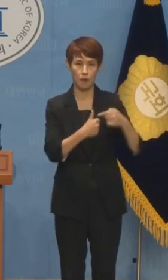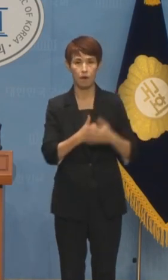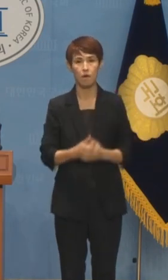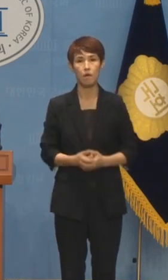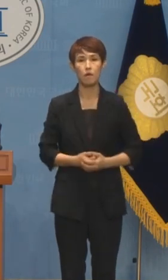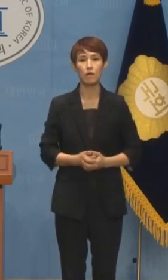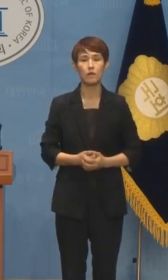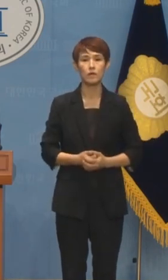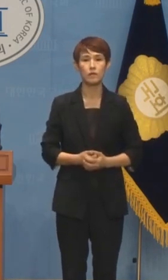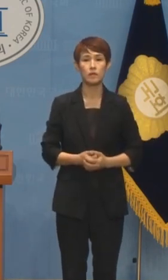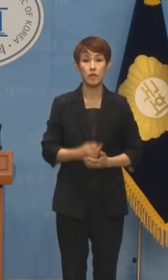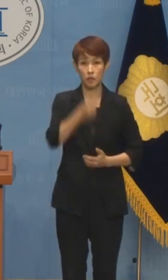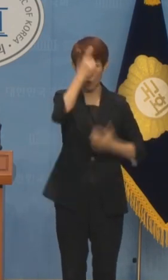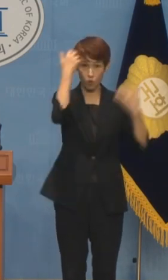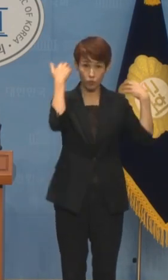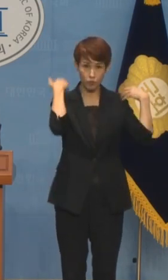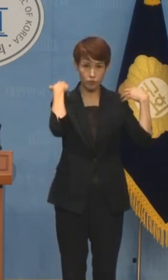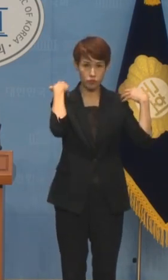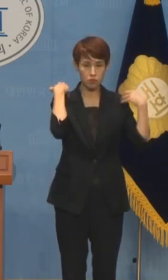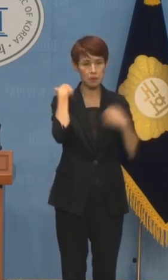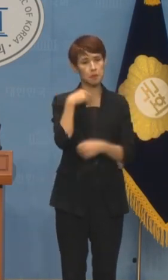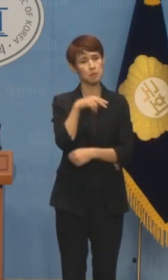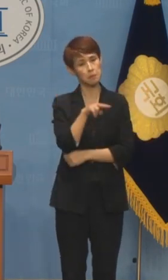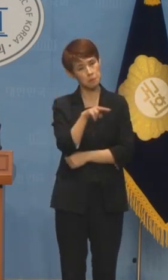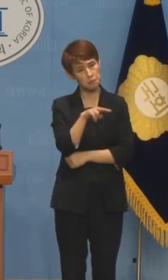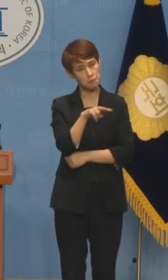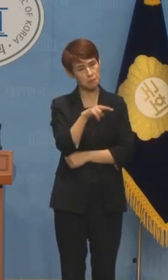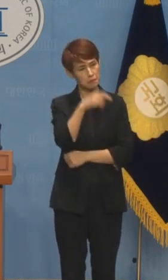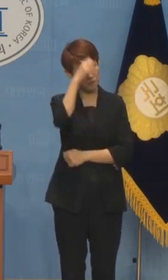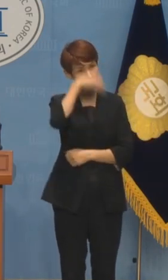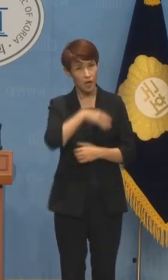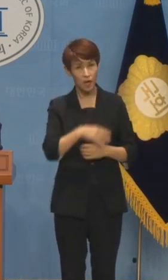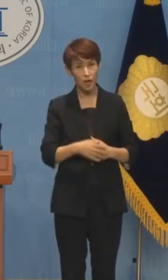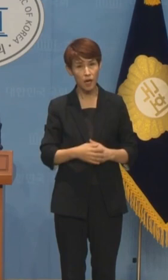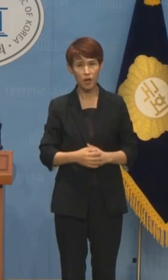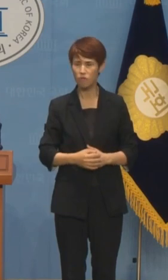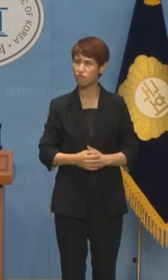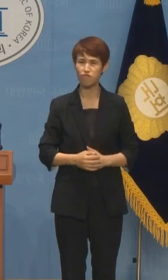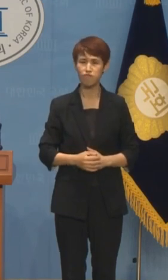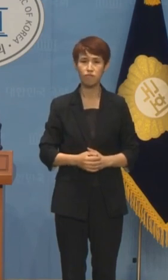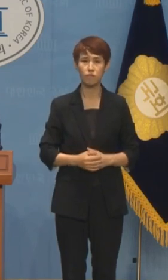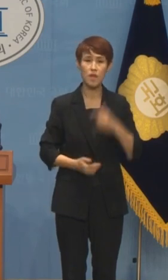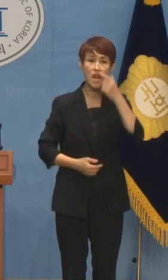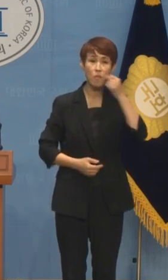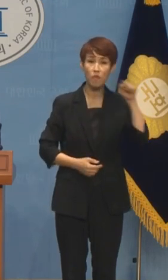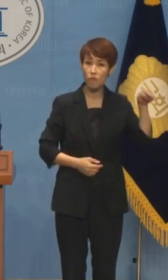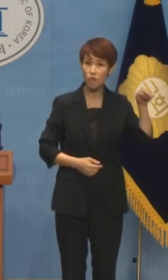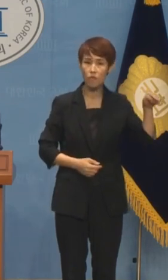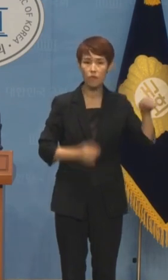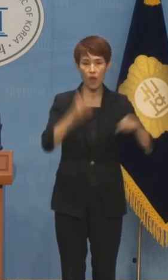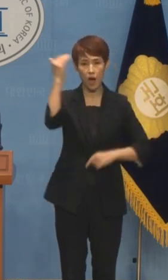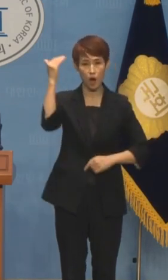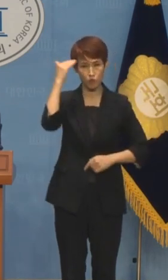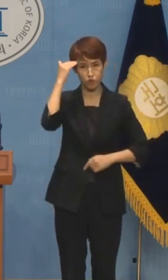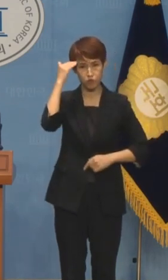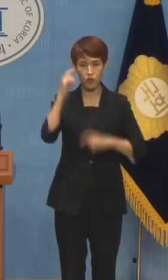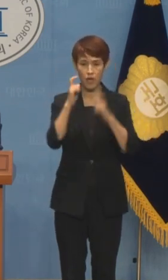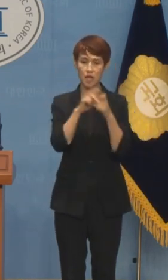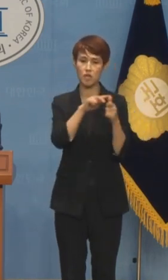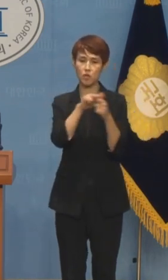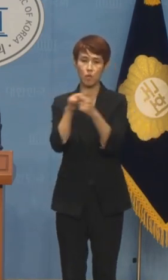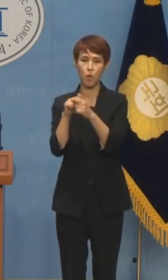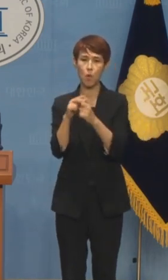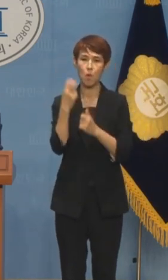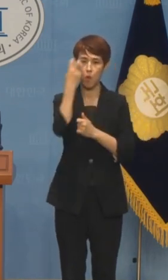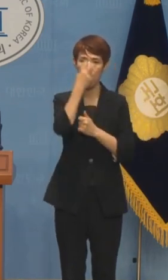정부는 계속해서 지켜보기만 할 셈입니까? 일본 정부가 우리나라